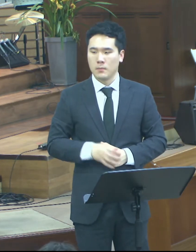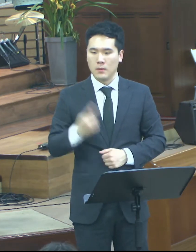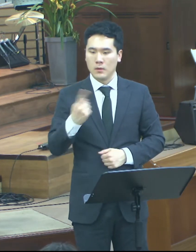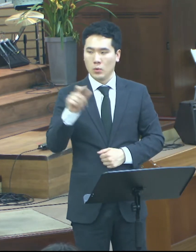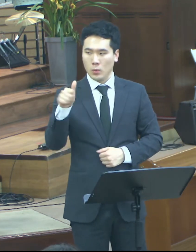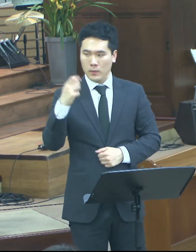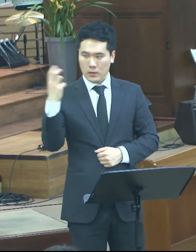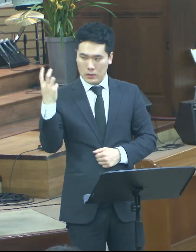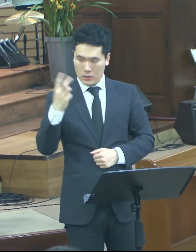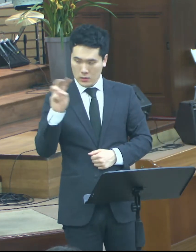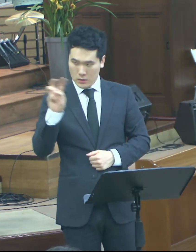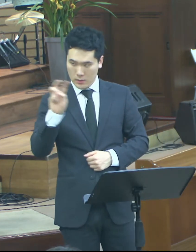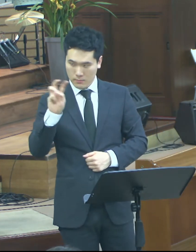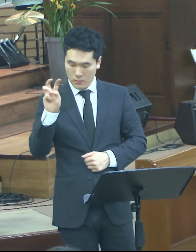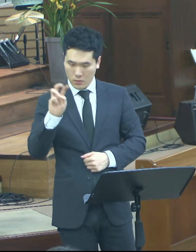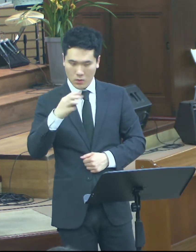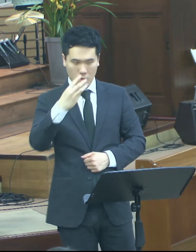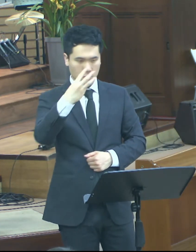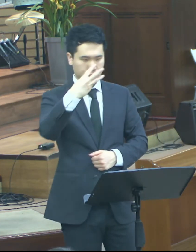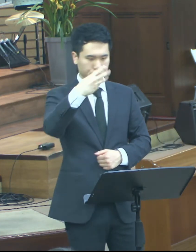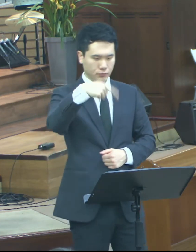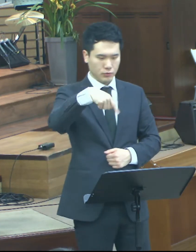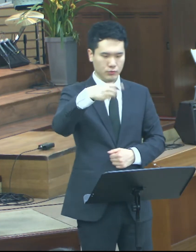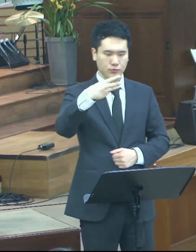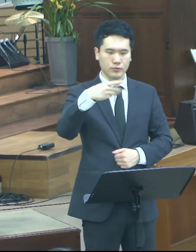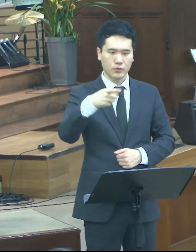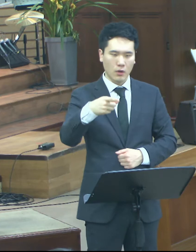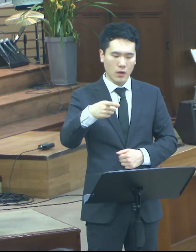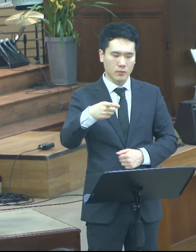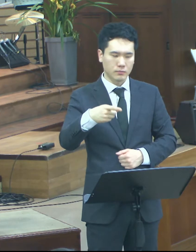1520년에 루터가 독일 기독교 귀족들에게 보내는 편지를 썼어요.